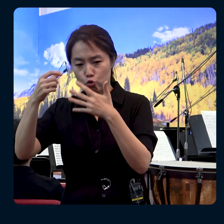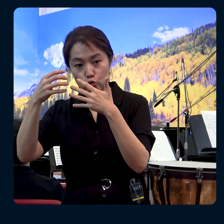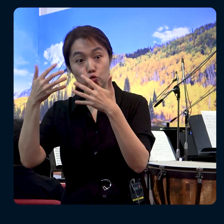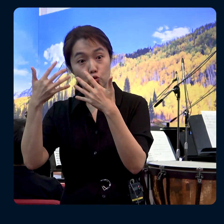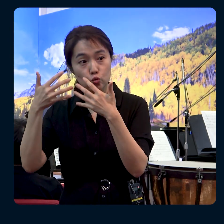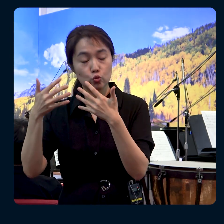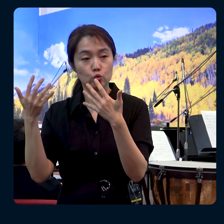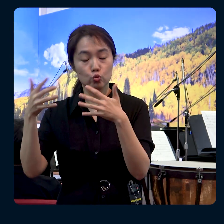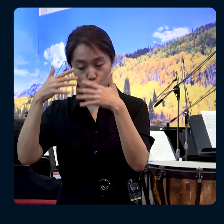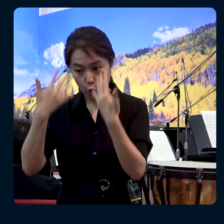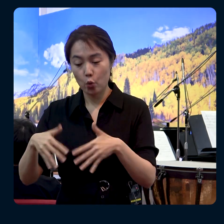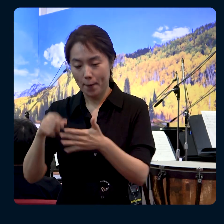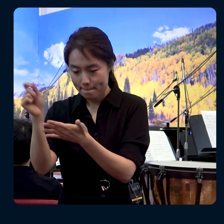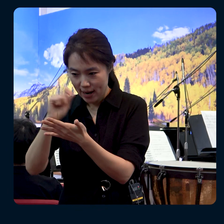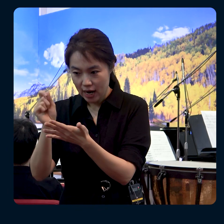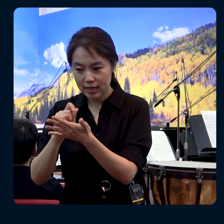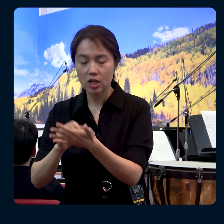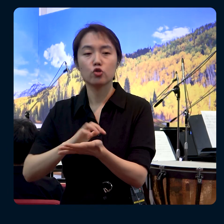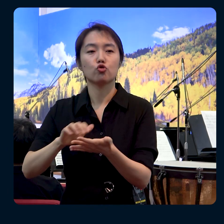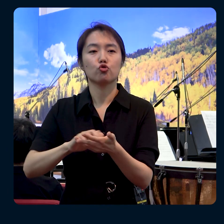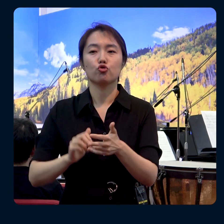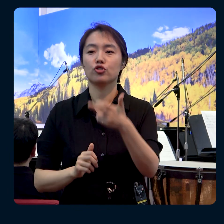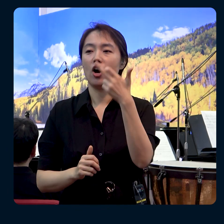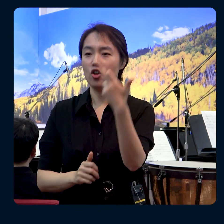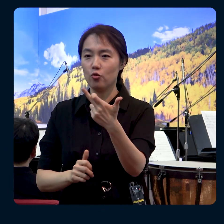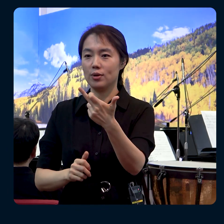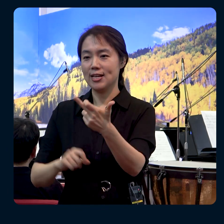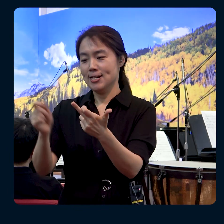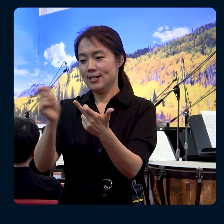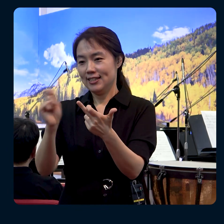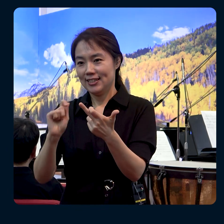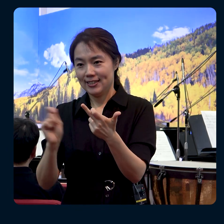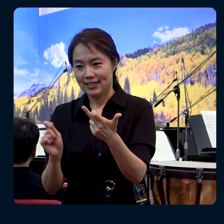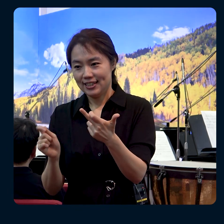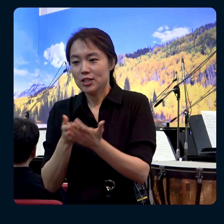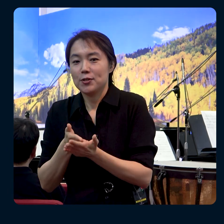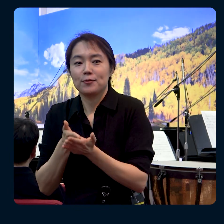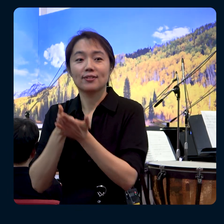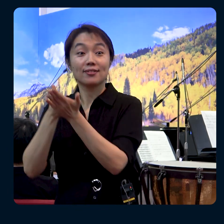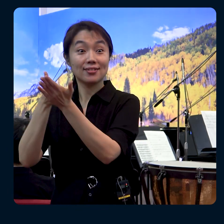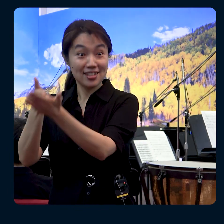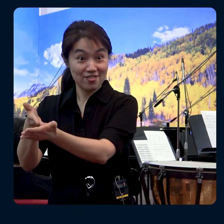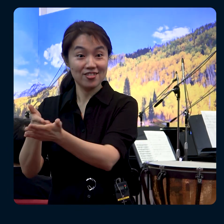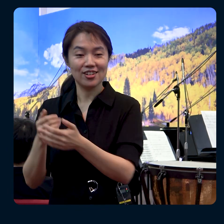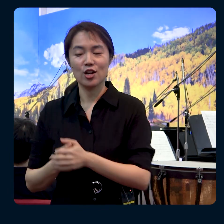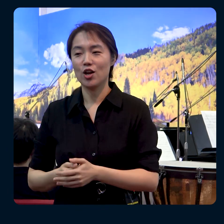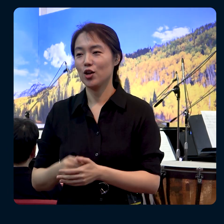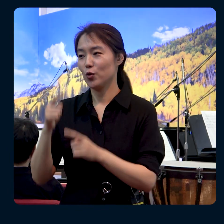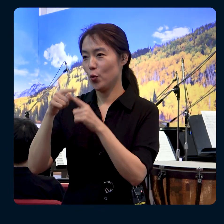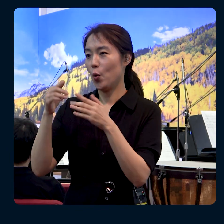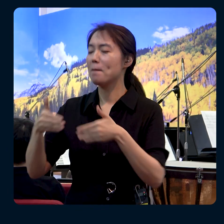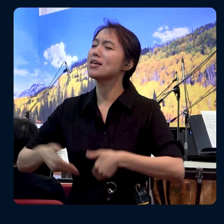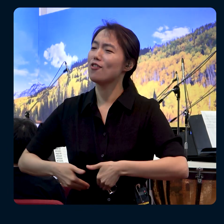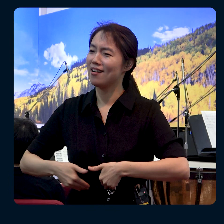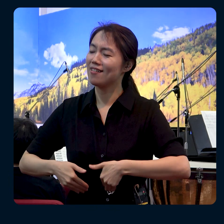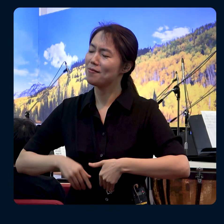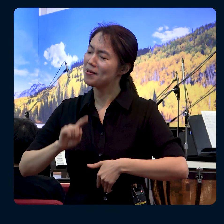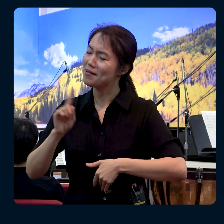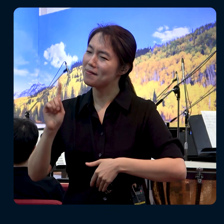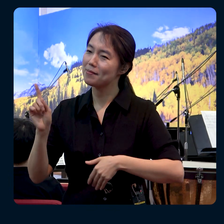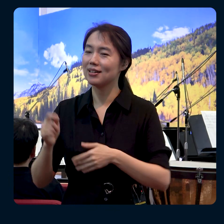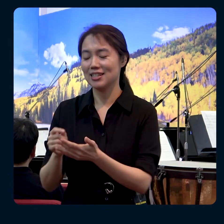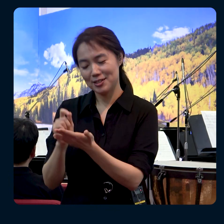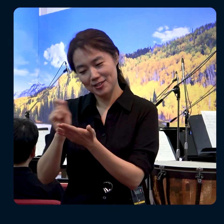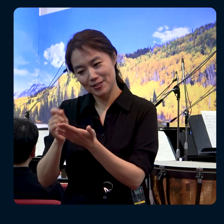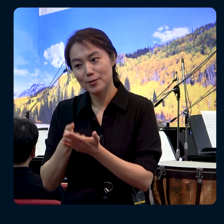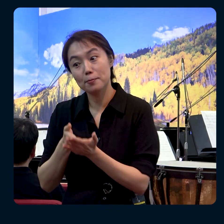교육관도 필요하지 막 해가면서 17가지를 적었어요. 교회가 필요한 것. 그래가지고 그거를 딱